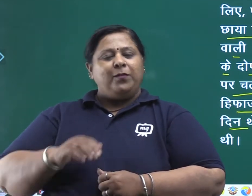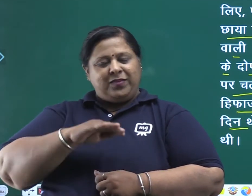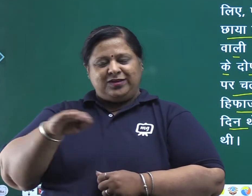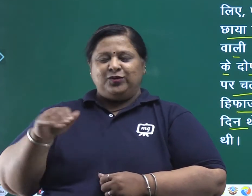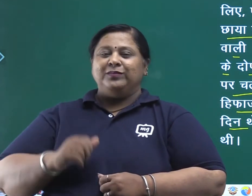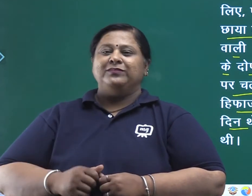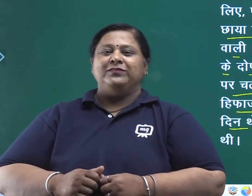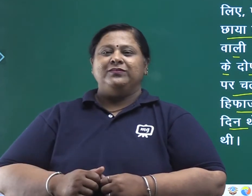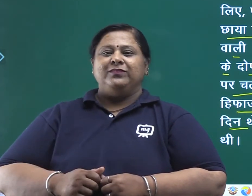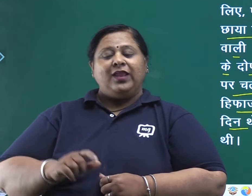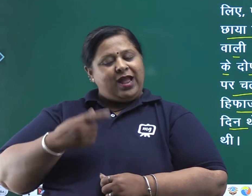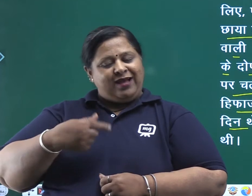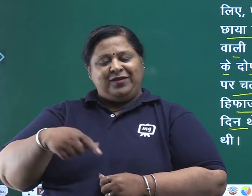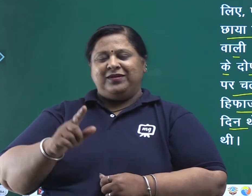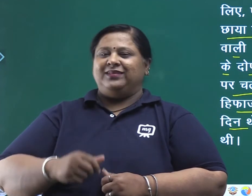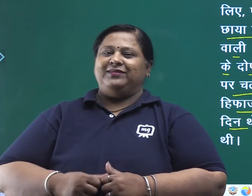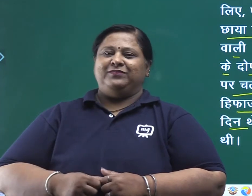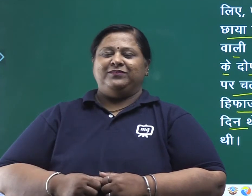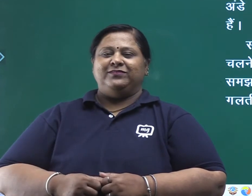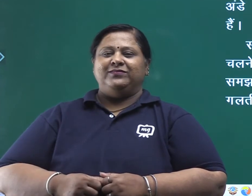बच्चों, आगे बढ़ते हैं।